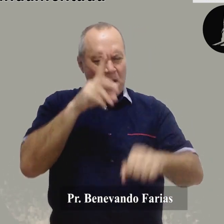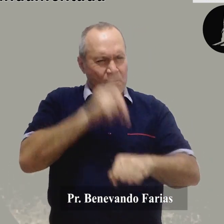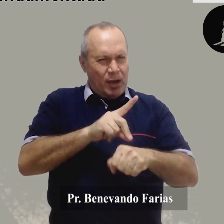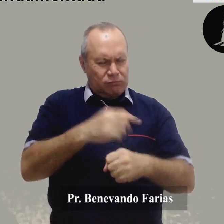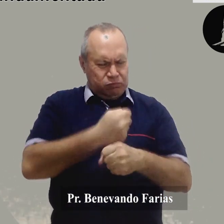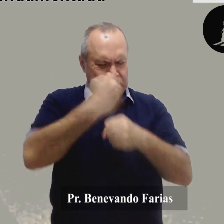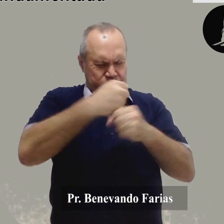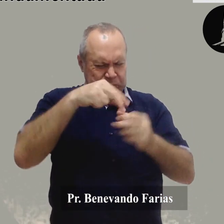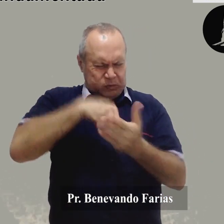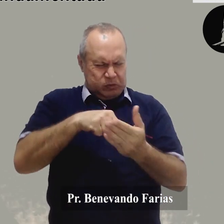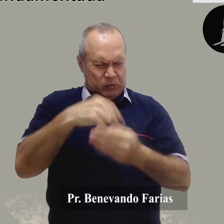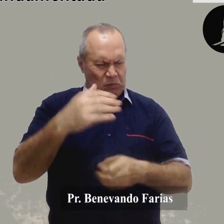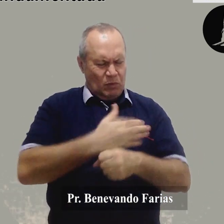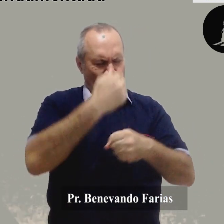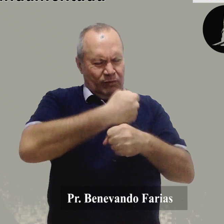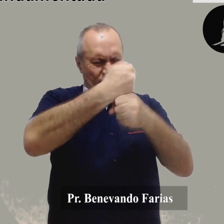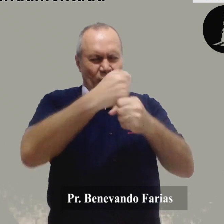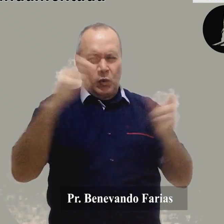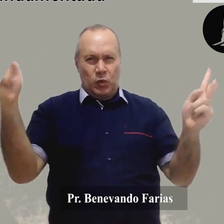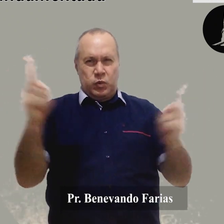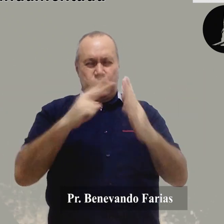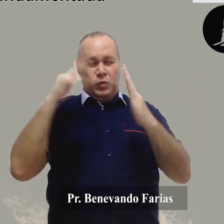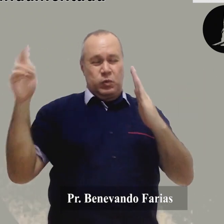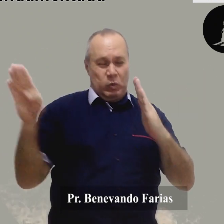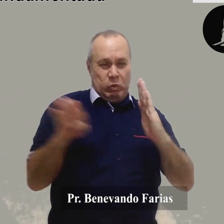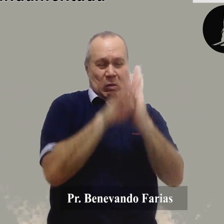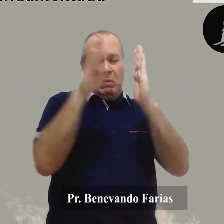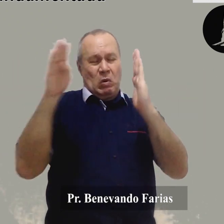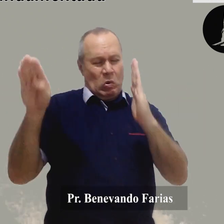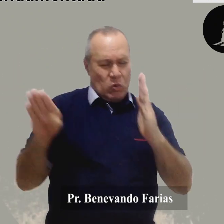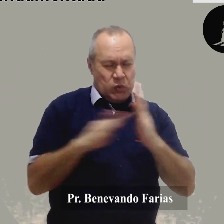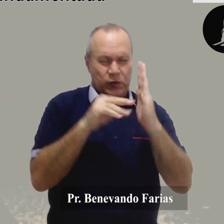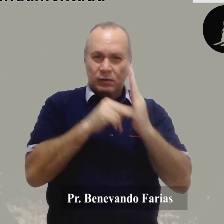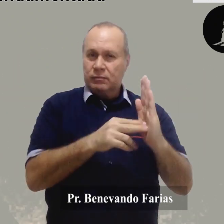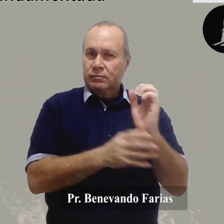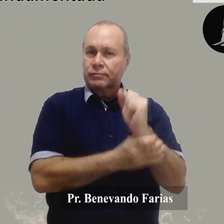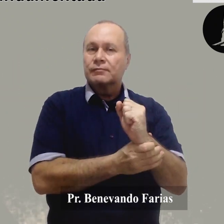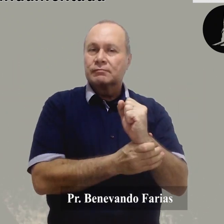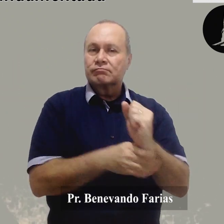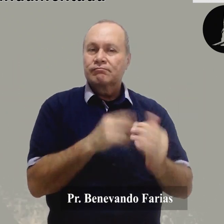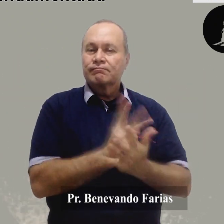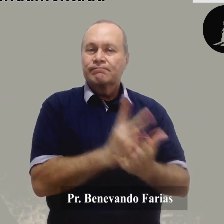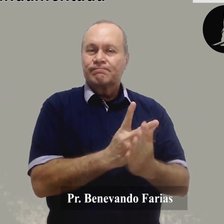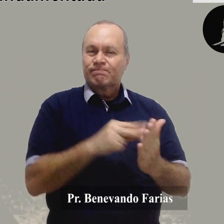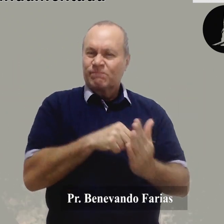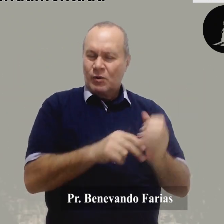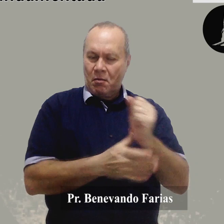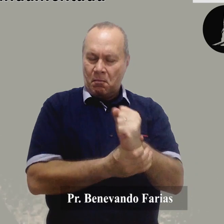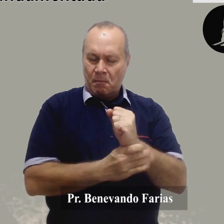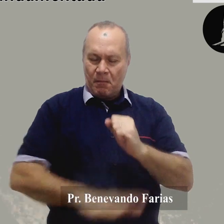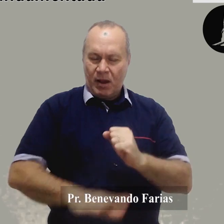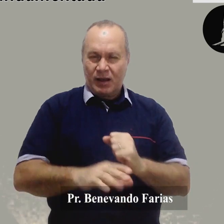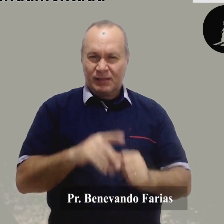casa sobre a rocha. Os ventos fortes vieram sobre ela e ela permaneceu de pé porque